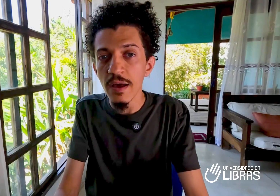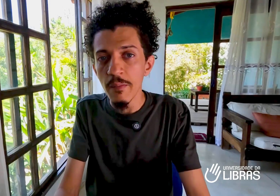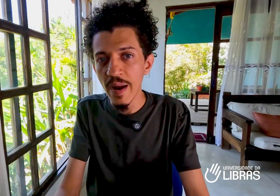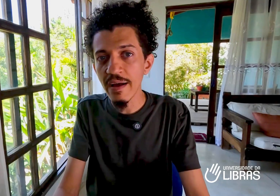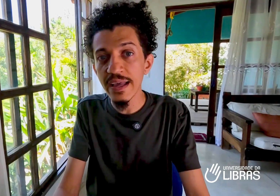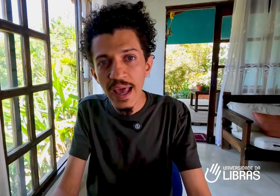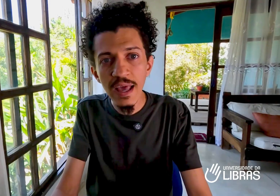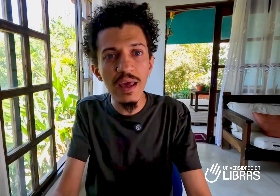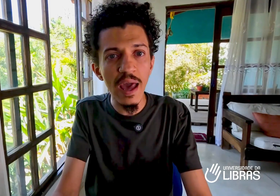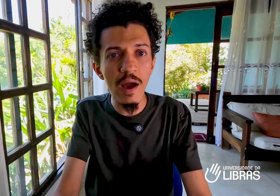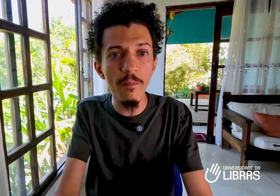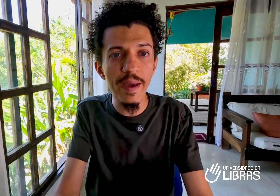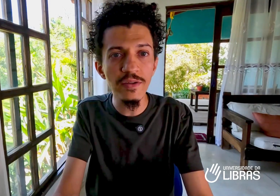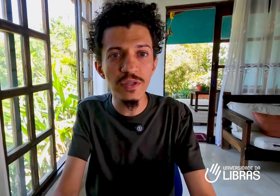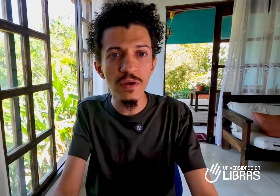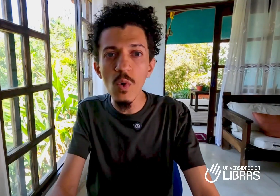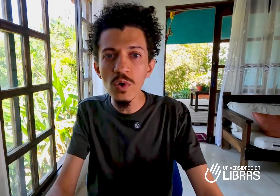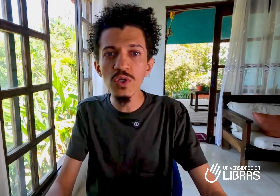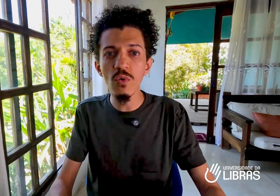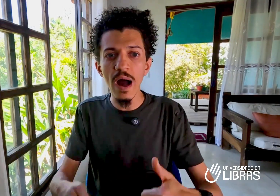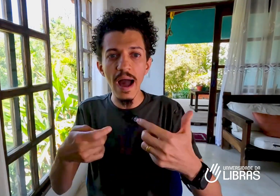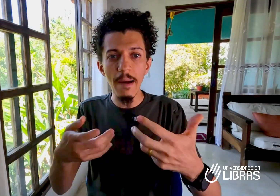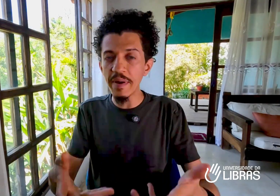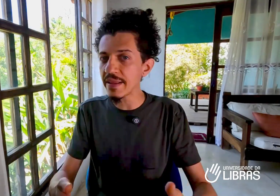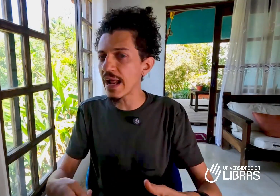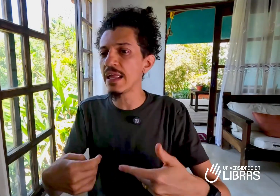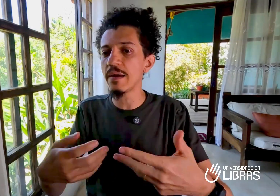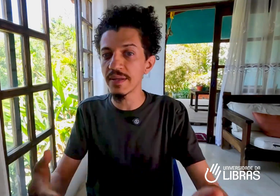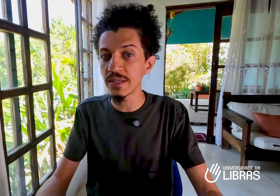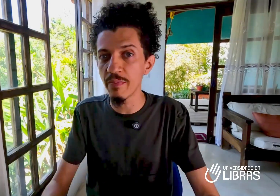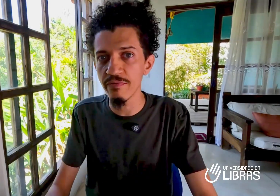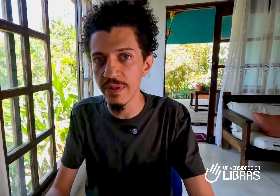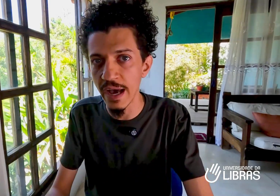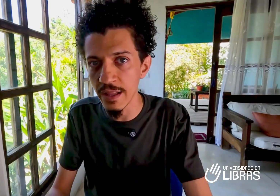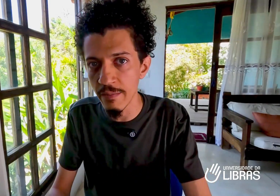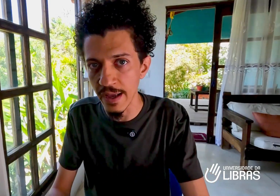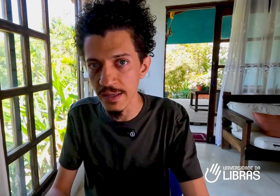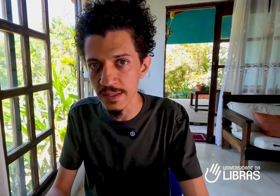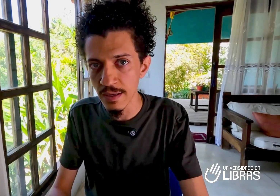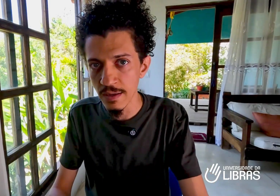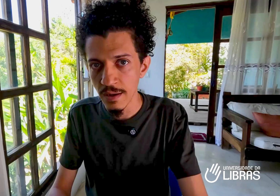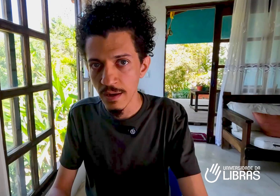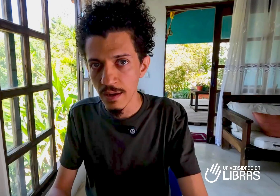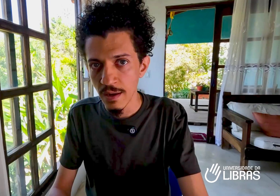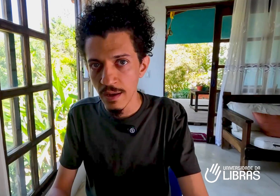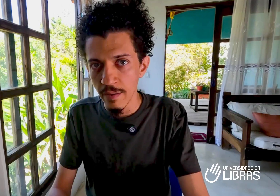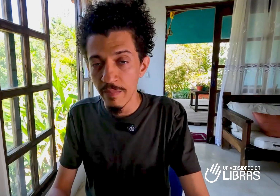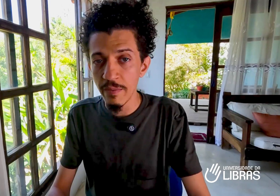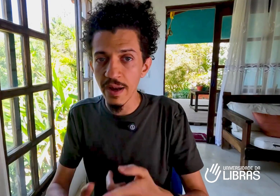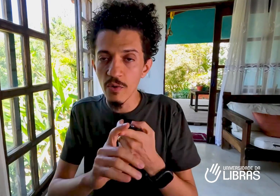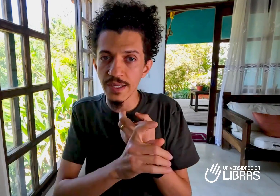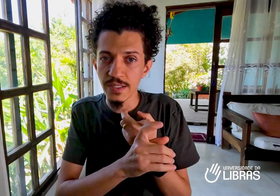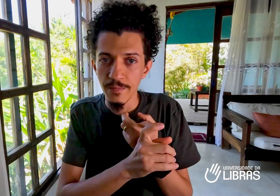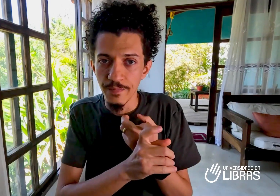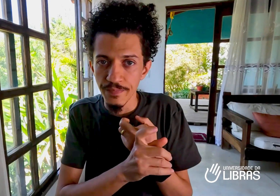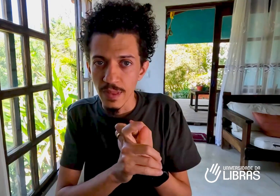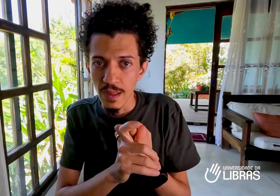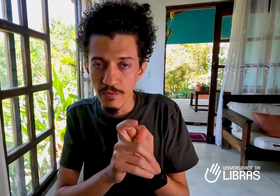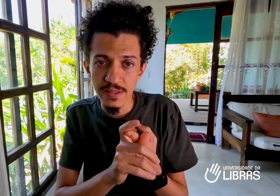para quem quer realmente continuar a aprender a Libras, se aprofundar ainda mais? Primeira coisa, você tem